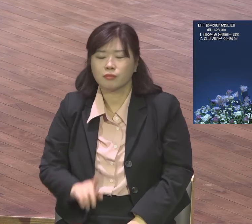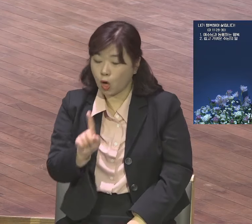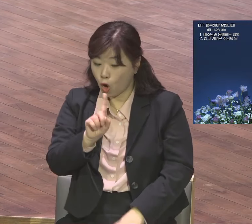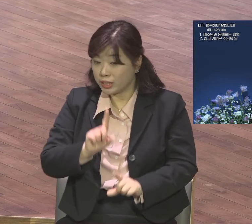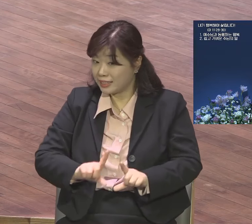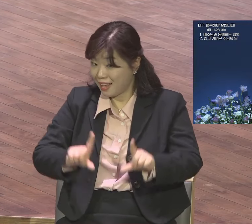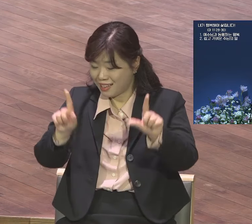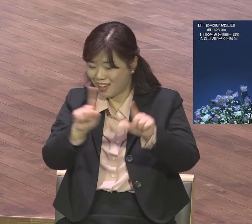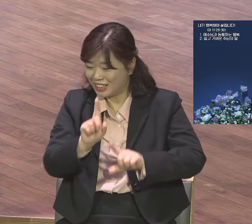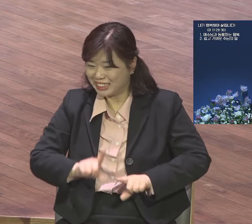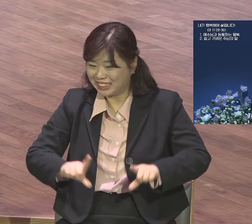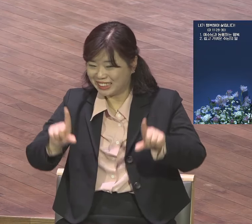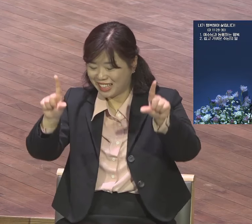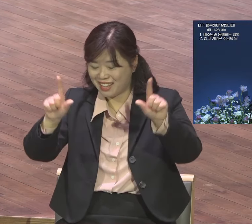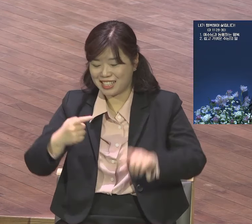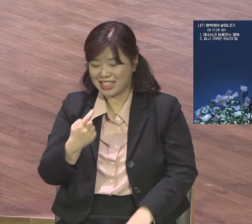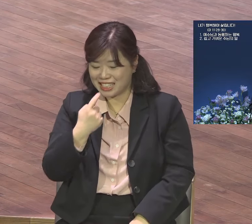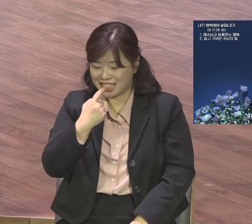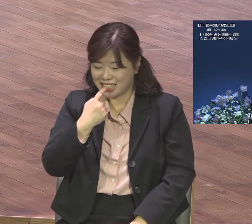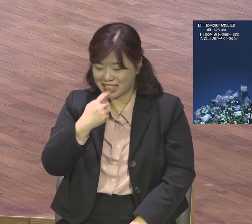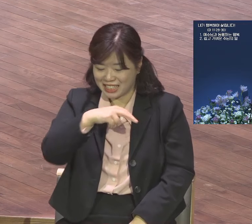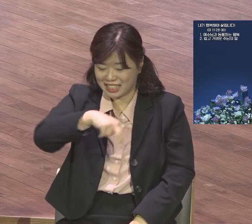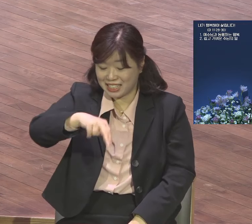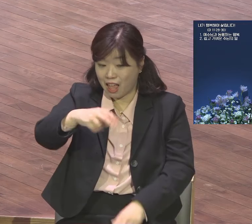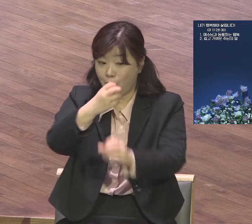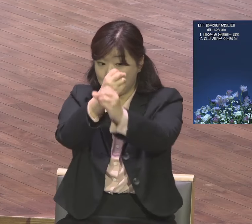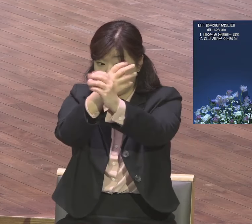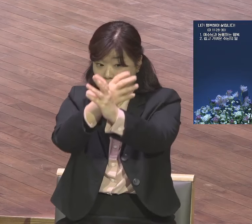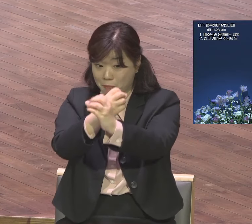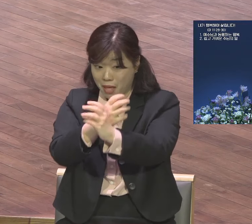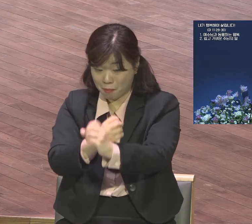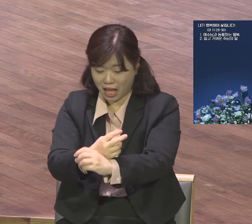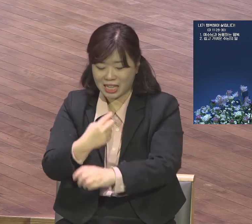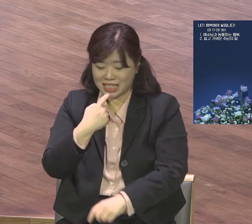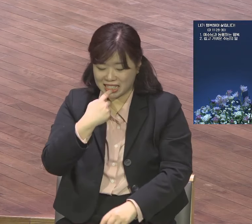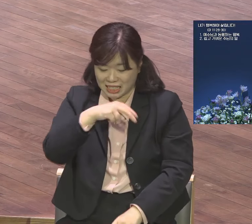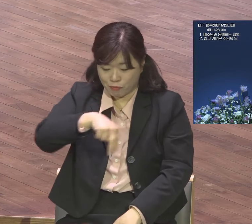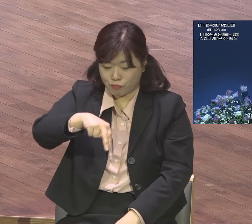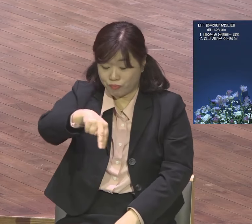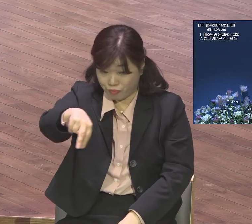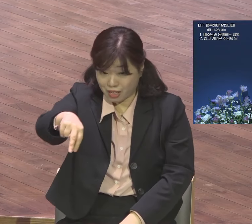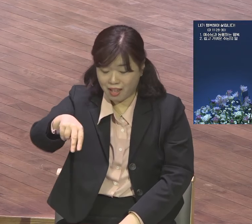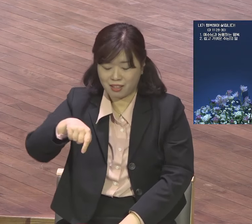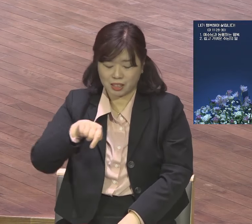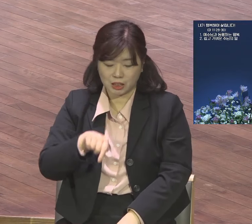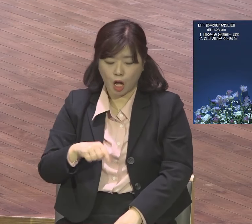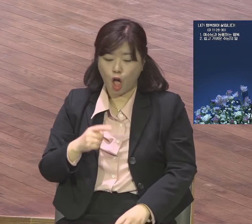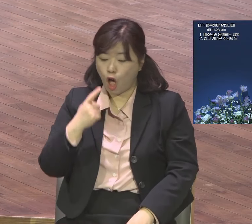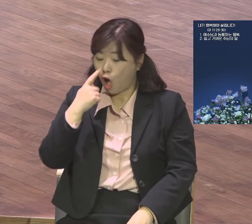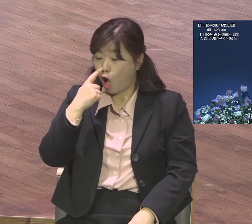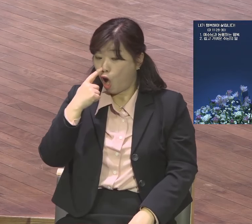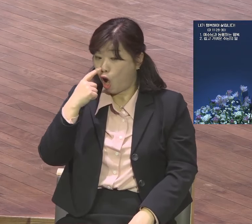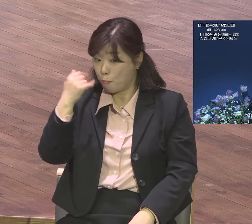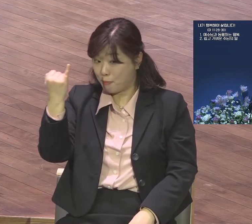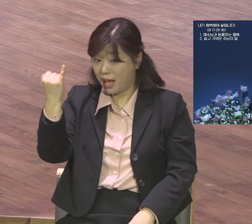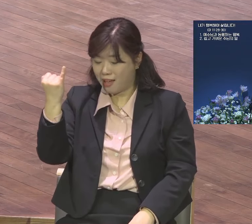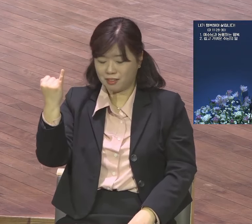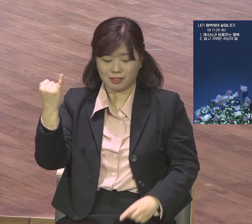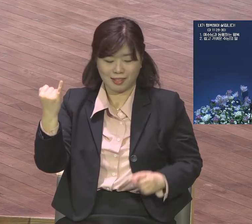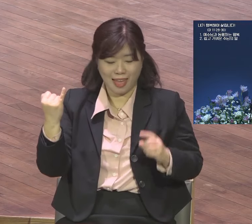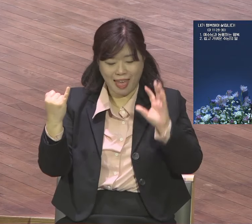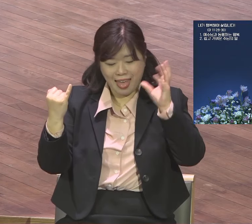그래서 참 무거운데 힘들겠다 이런 생각을 했습니다. 그런데 그 엄마의 얼굴을